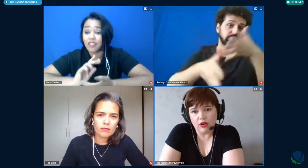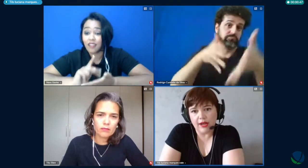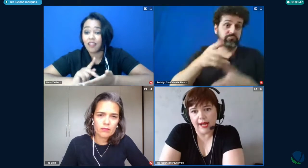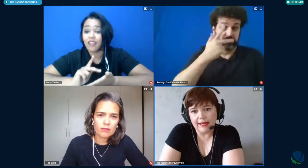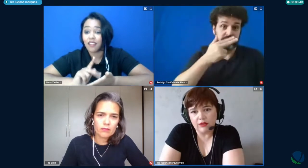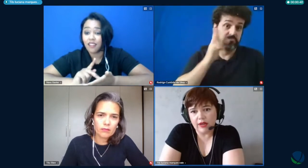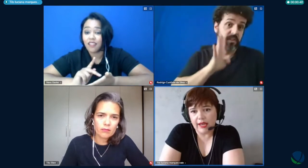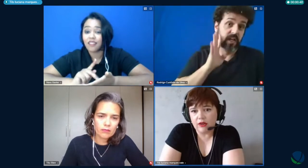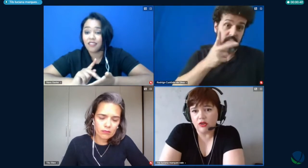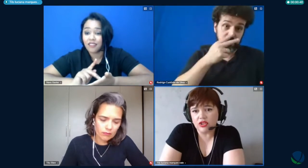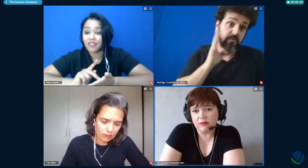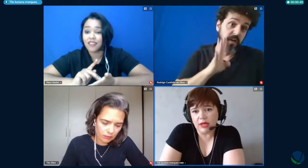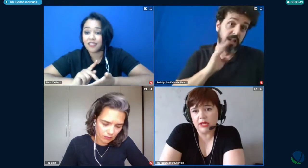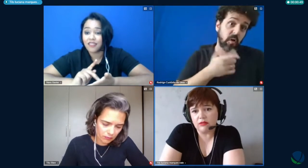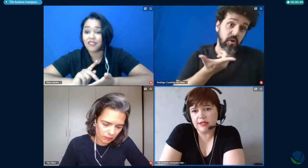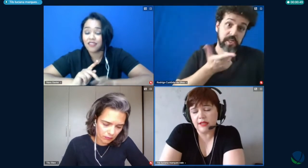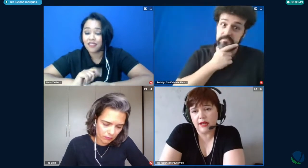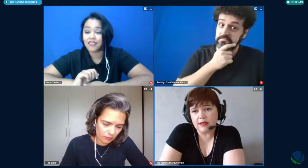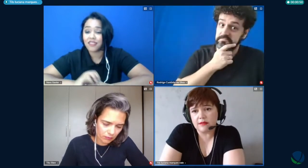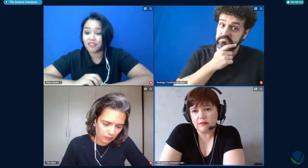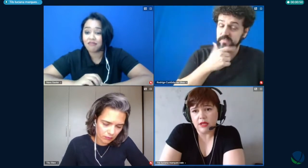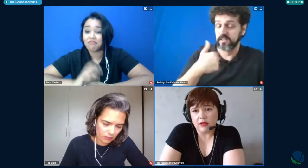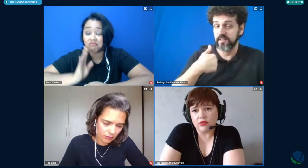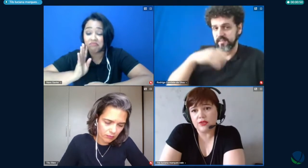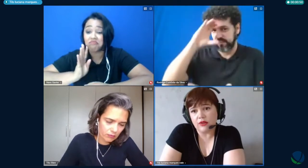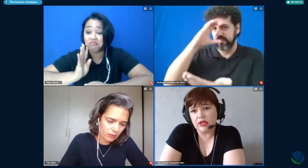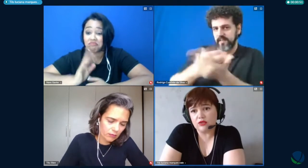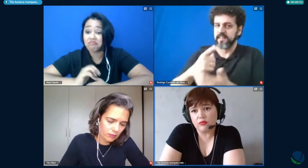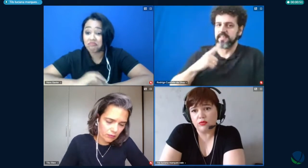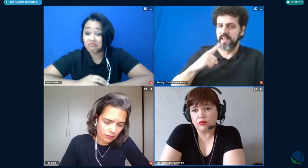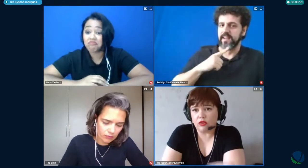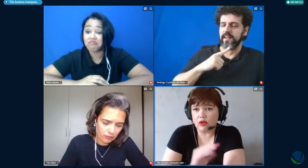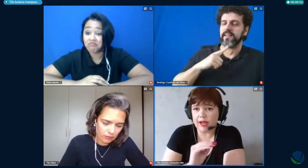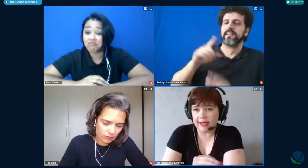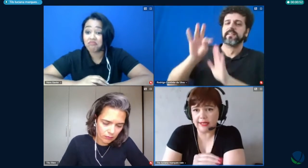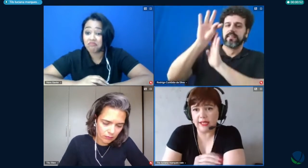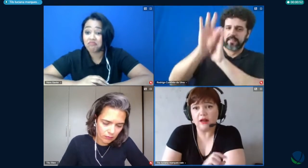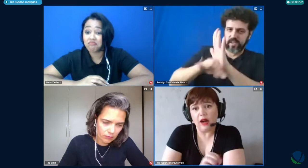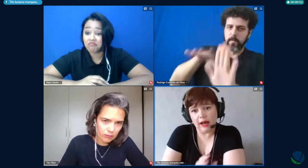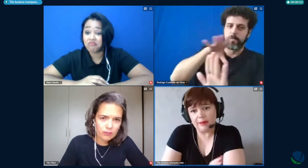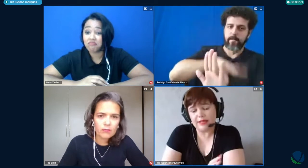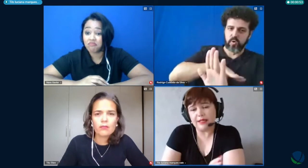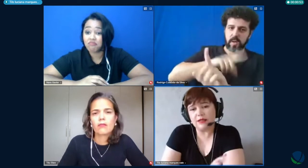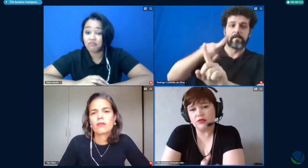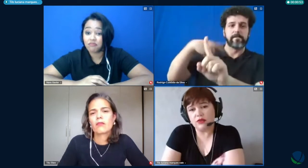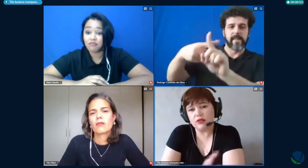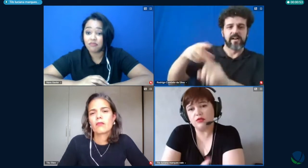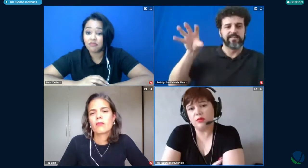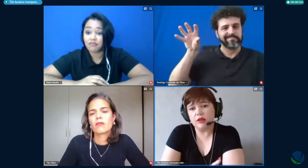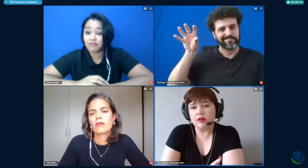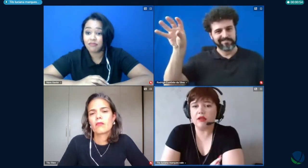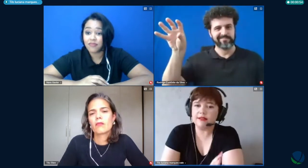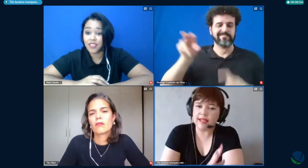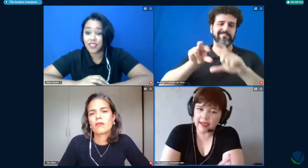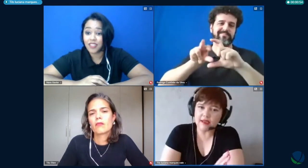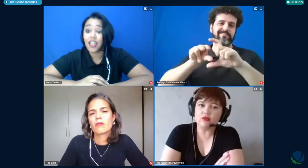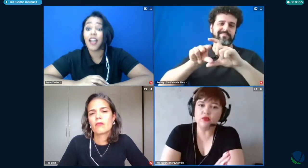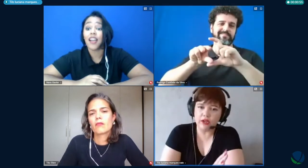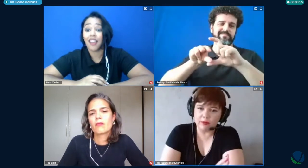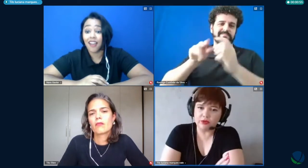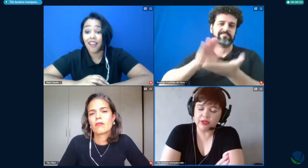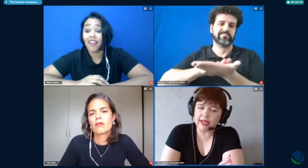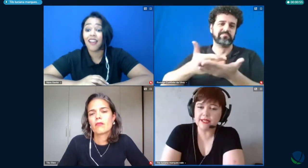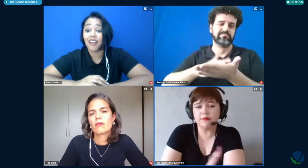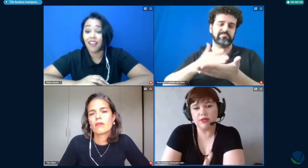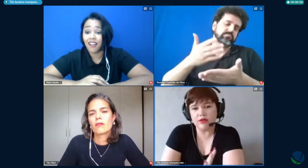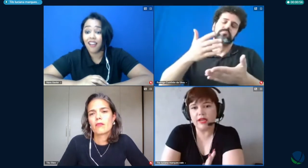Você colocar ali um QR Code também em língua de sinais, do seu resumo. Colocar ali a apresentação do seu resumo